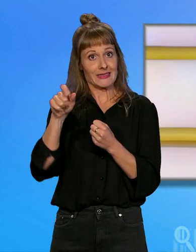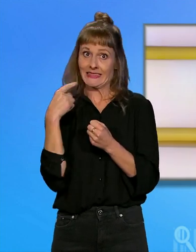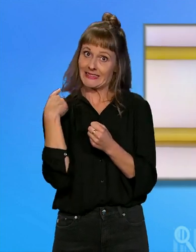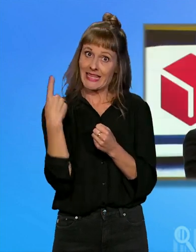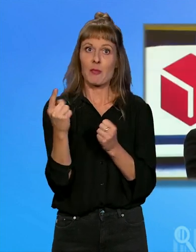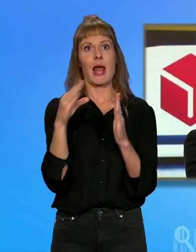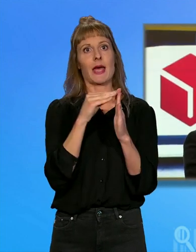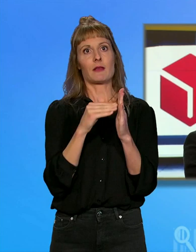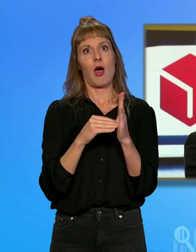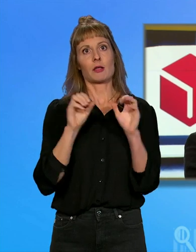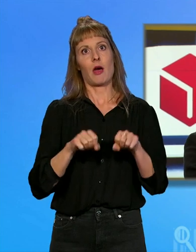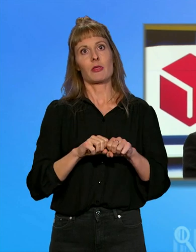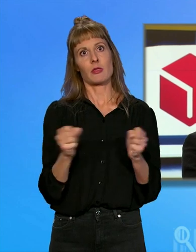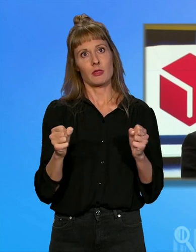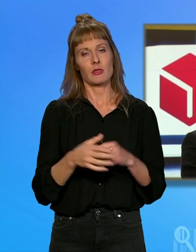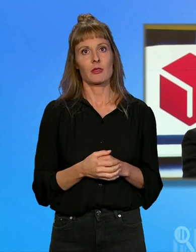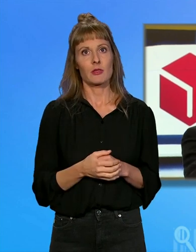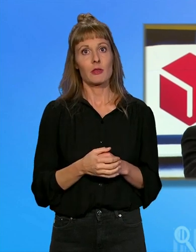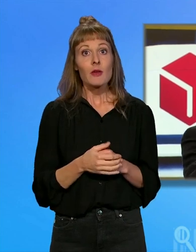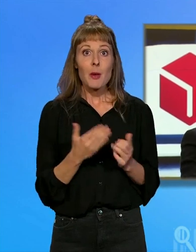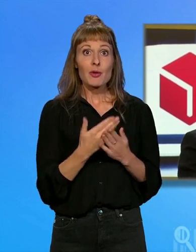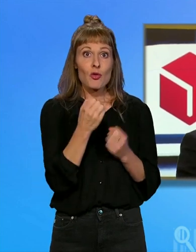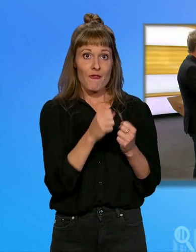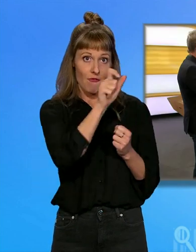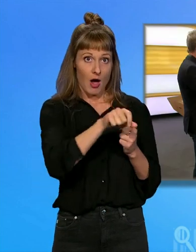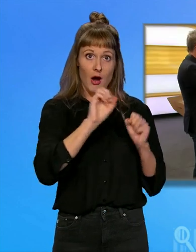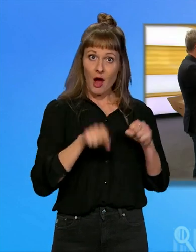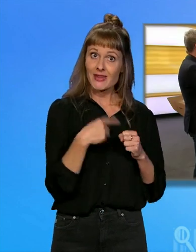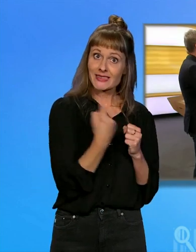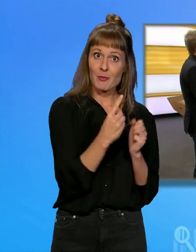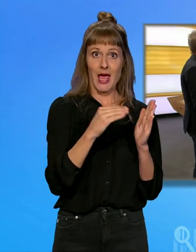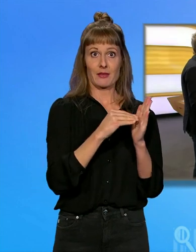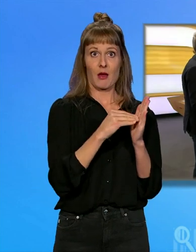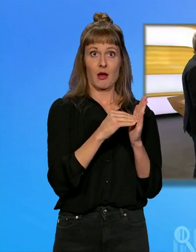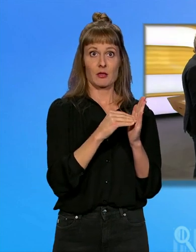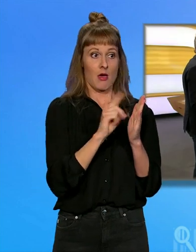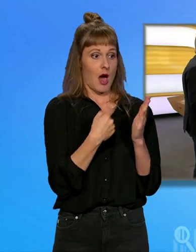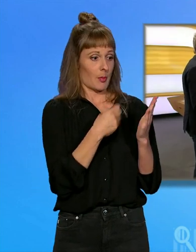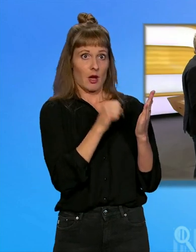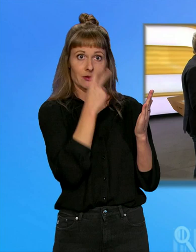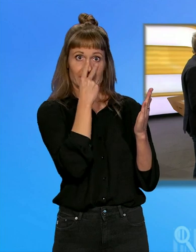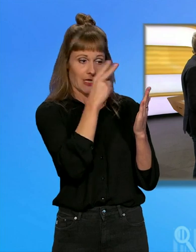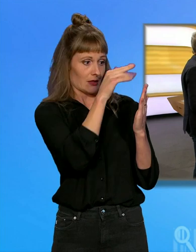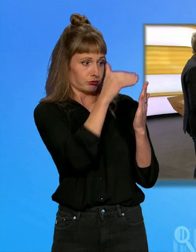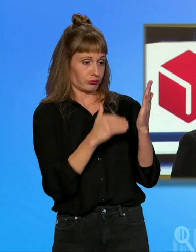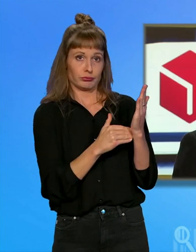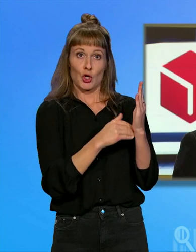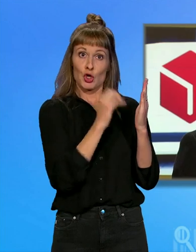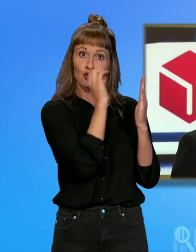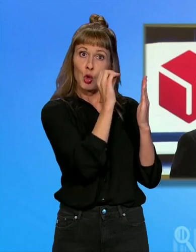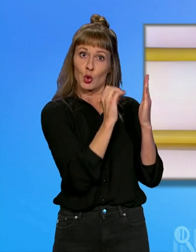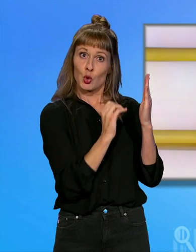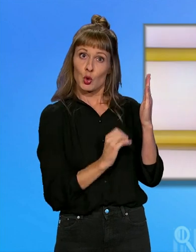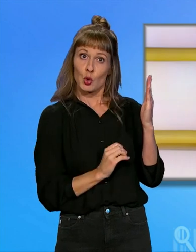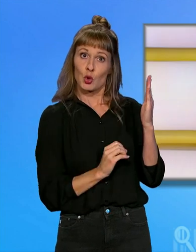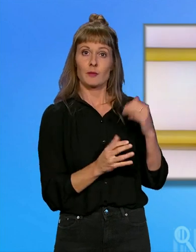das heißt, wir können dort Pause eintragen. Er könnte sie eingeben. Und es macht alles keiner. Ist null. Es macht keine Pause. Das stimmt. Weil sie können keine Pause machen. Weil sie